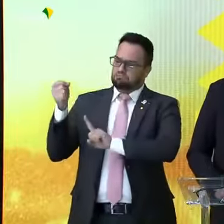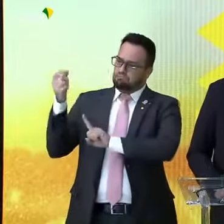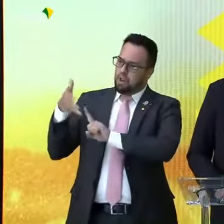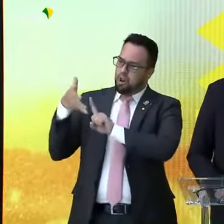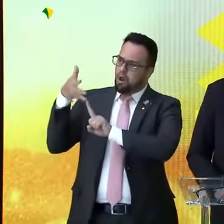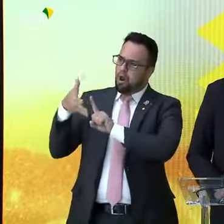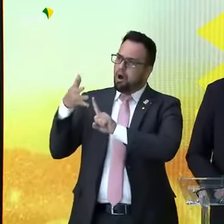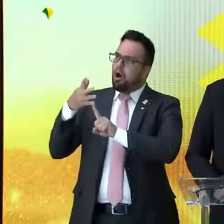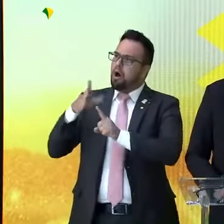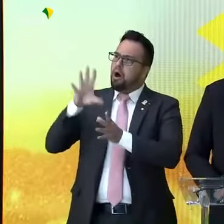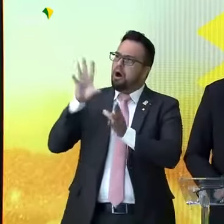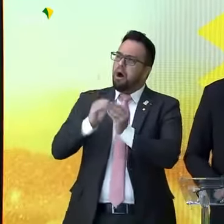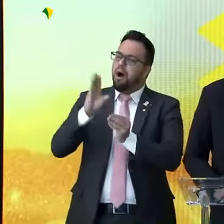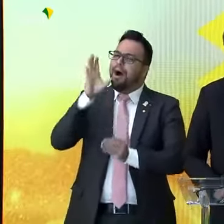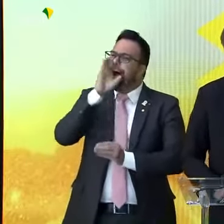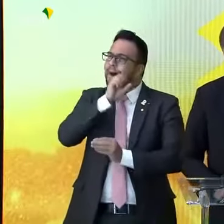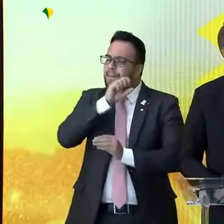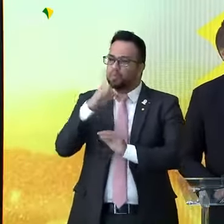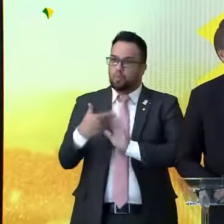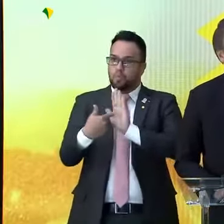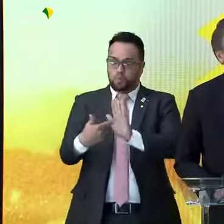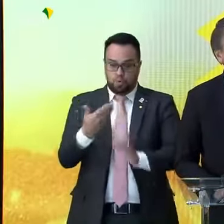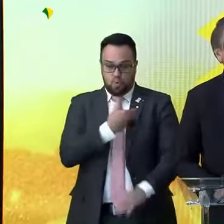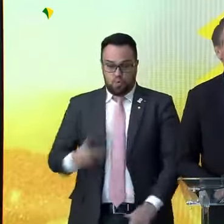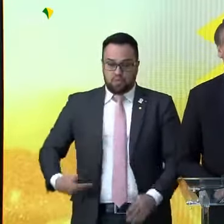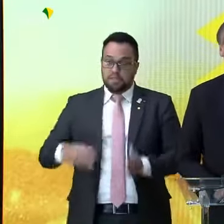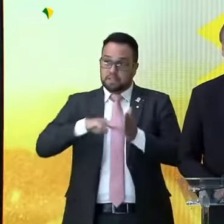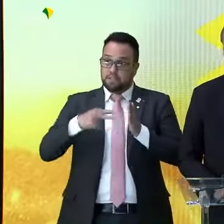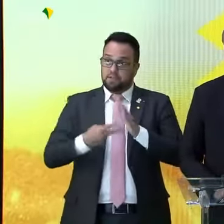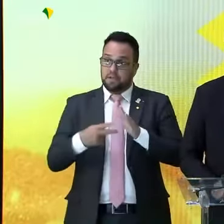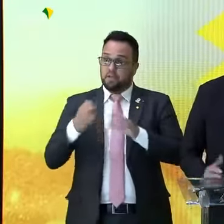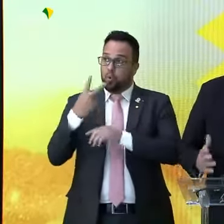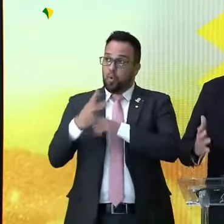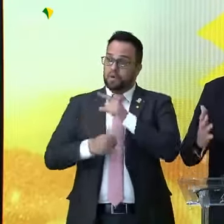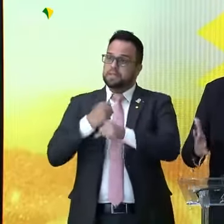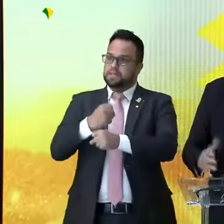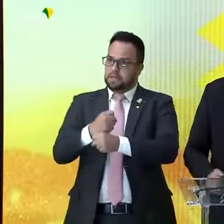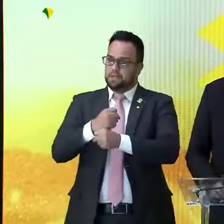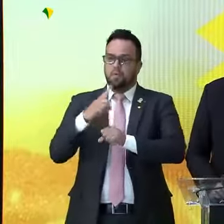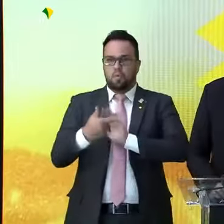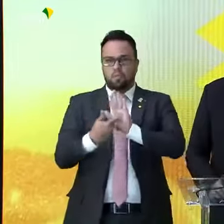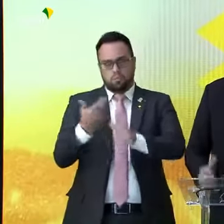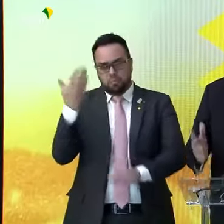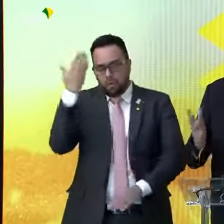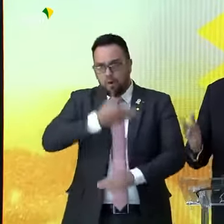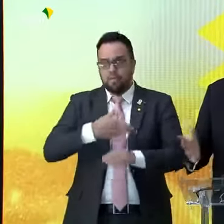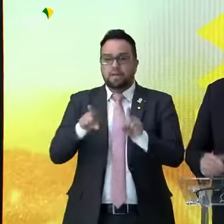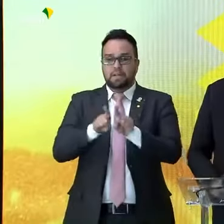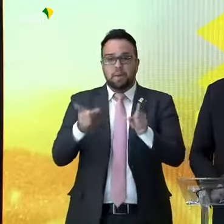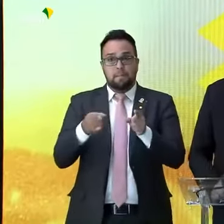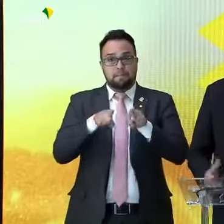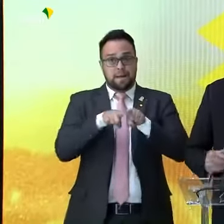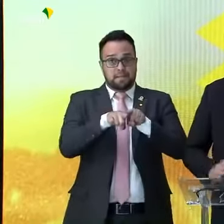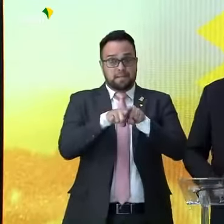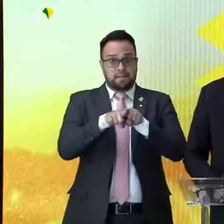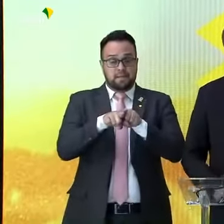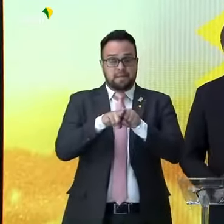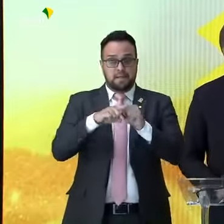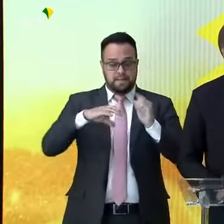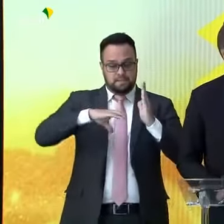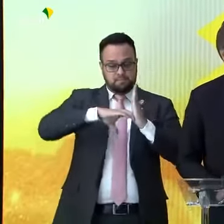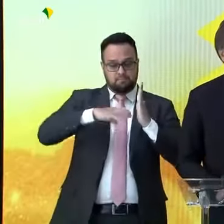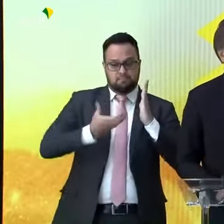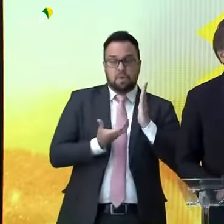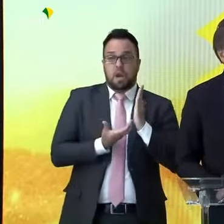de uma rápida explanação do que é o nosso governo do que fez ao longo de dois anos com a parceria do senado federal